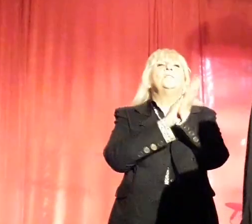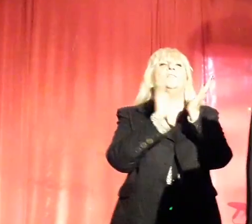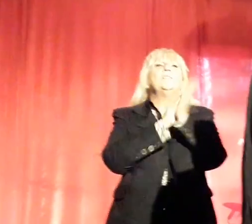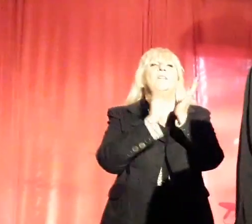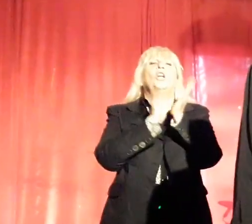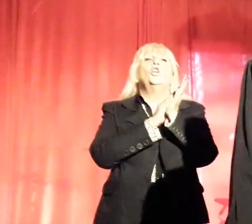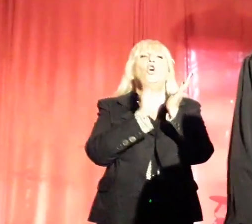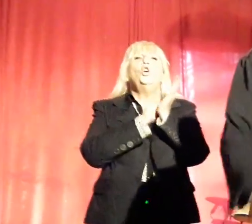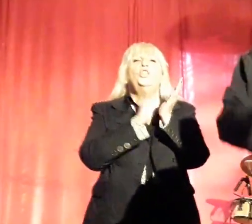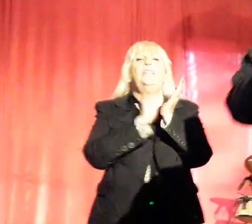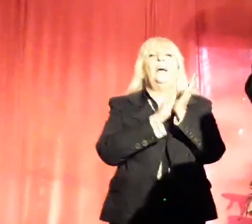y a su nombre.